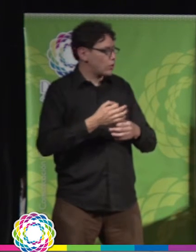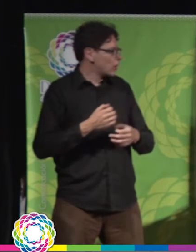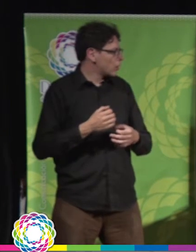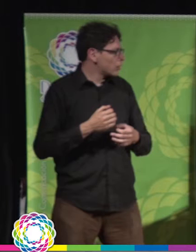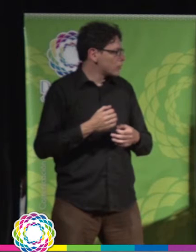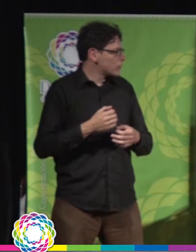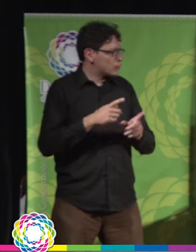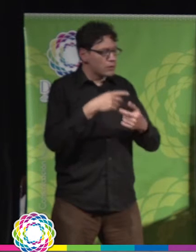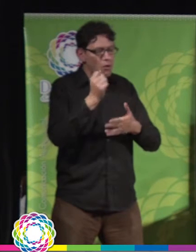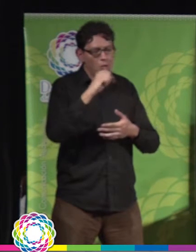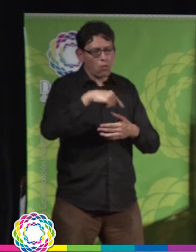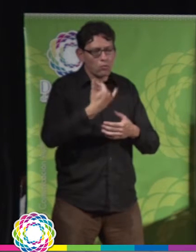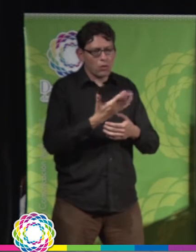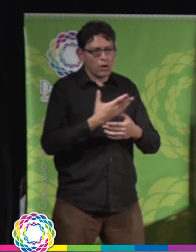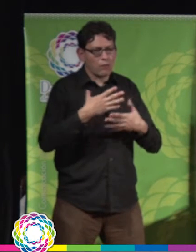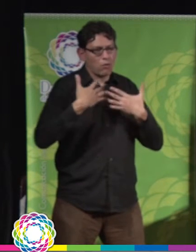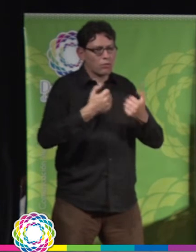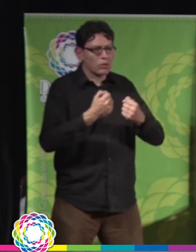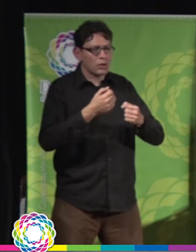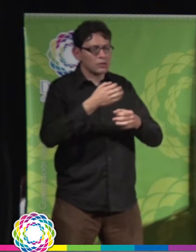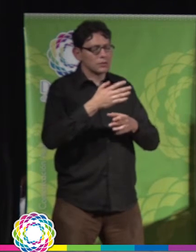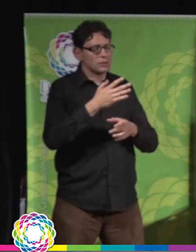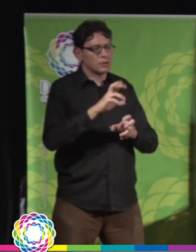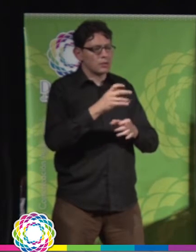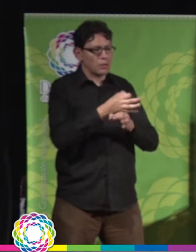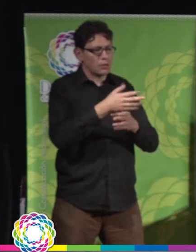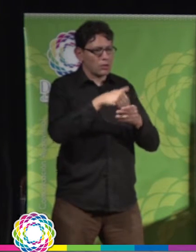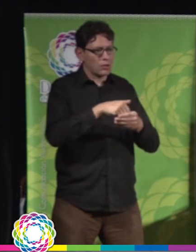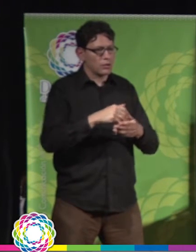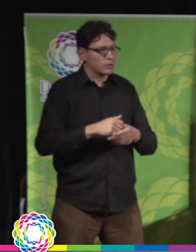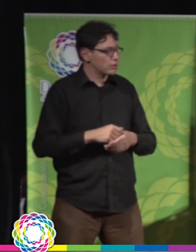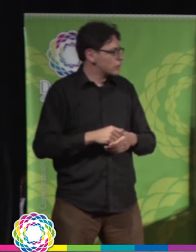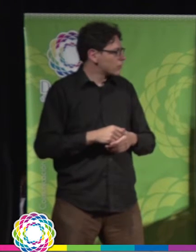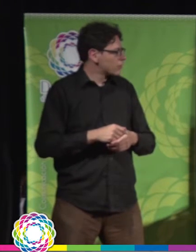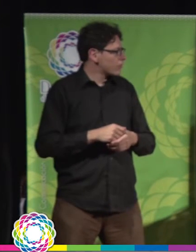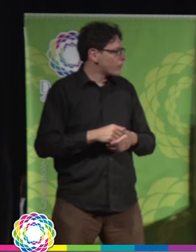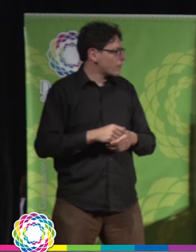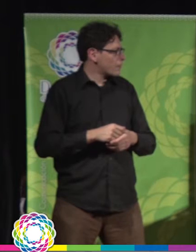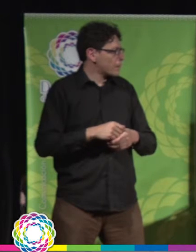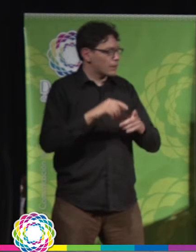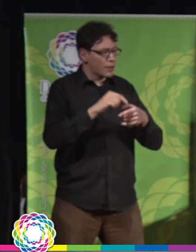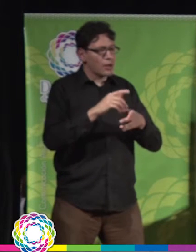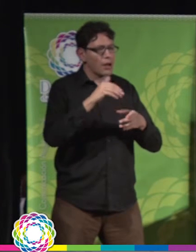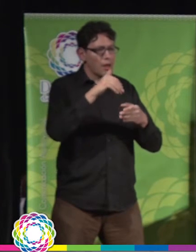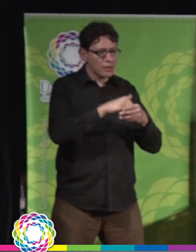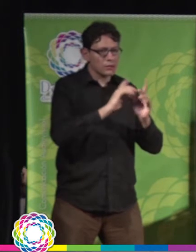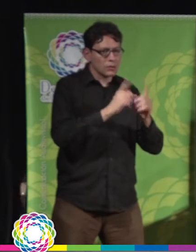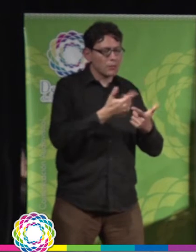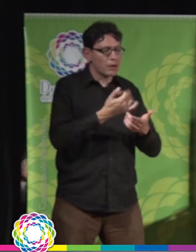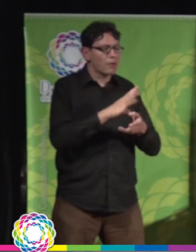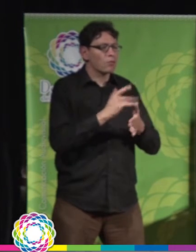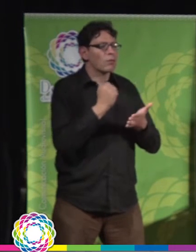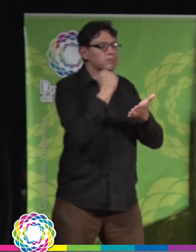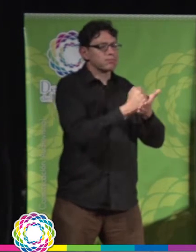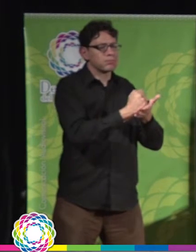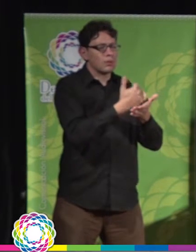manera más común en la que aparece y se visualiza la escuela. Y además ahí se aparece con una estigmatización muy fuerte